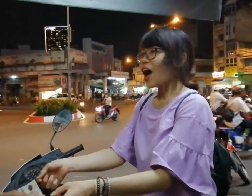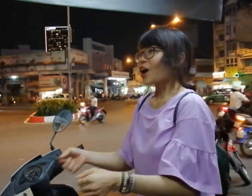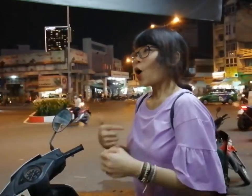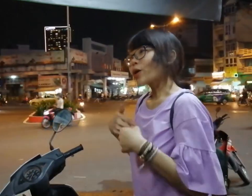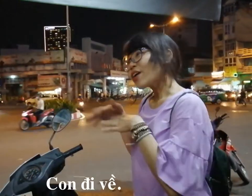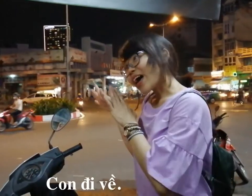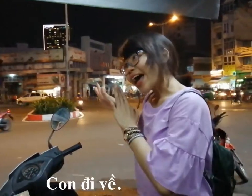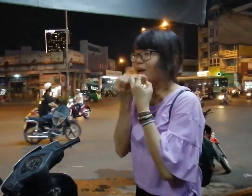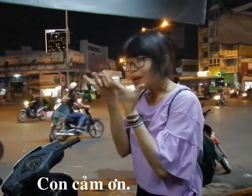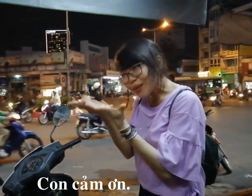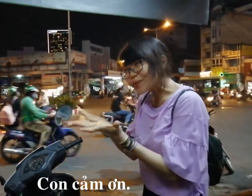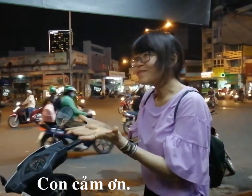Con đi về.